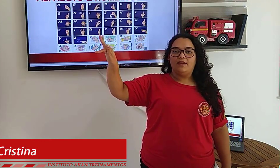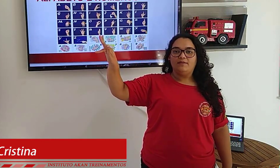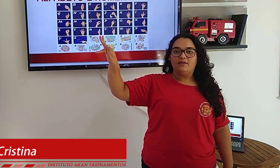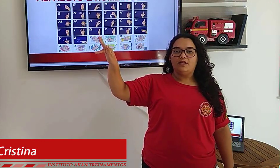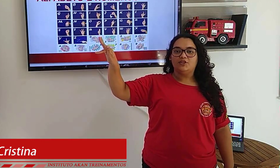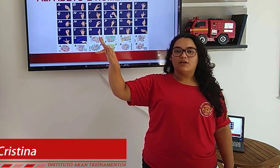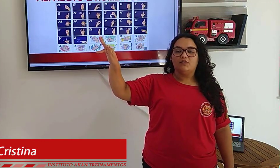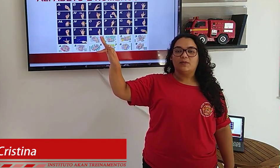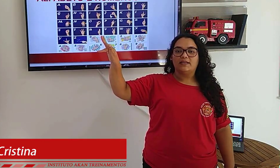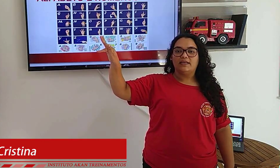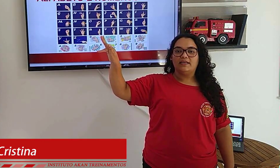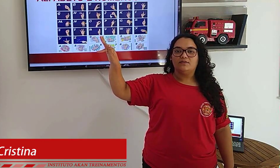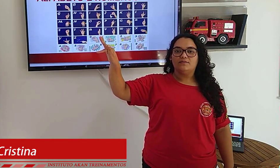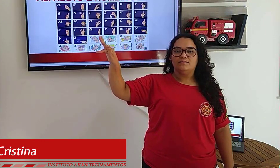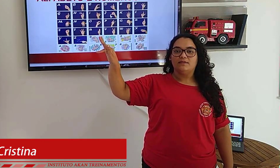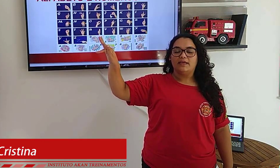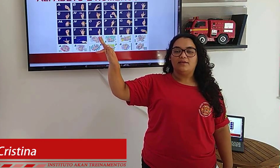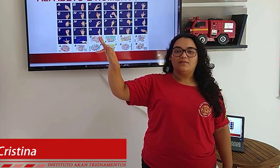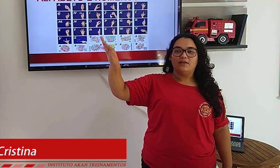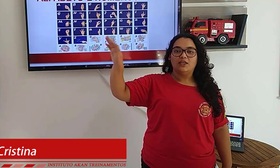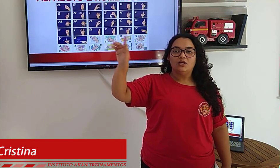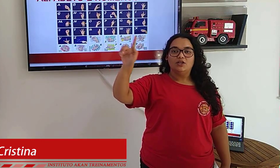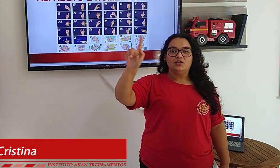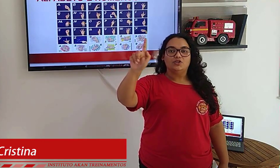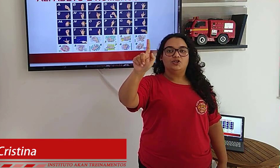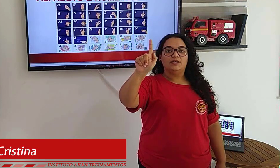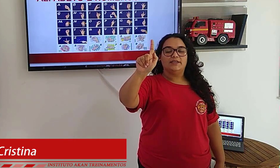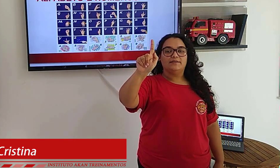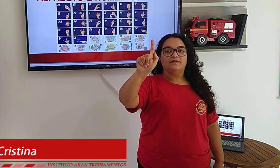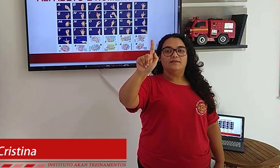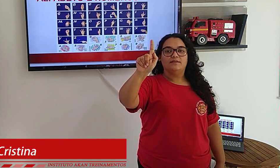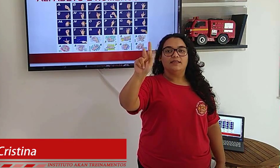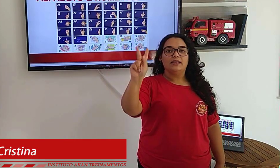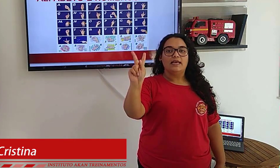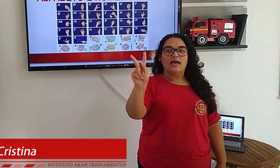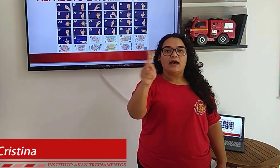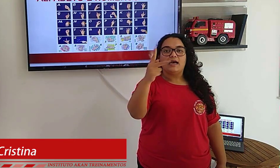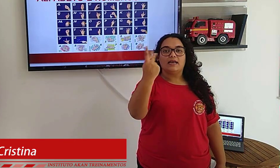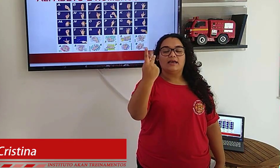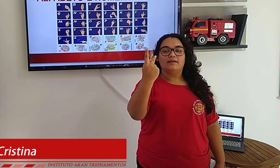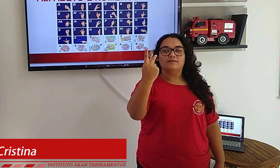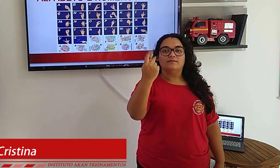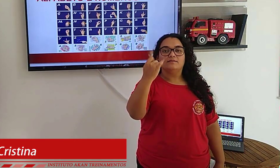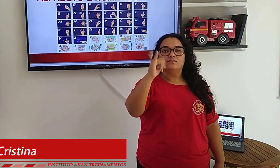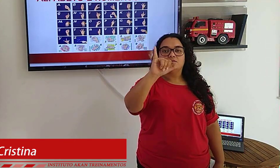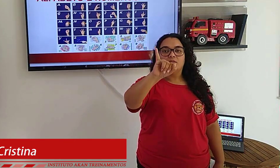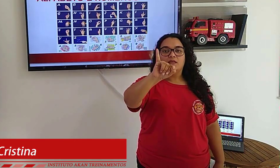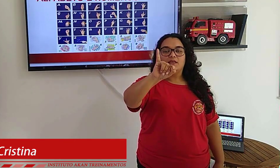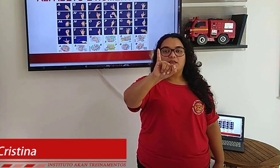F, indicador para dentro, F, G, H,